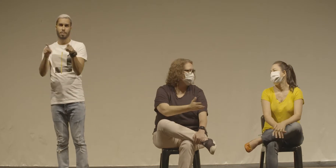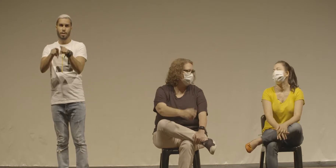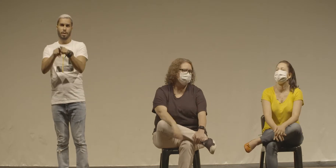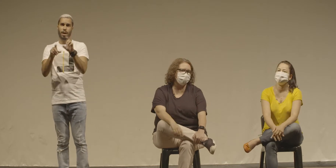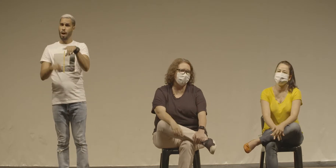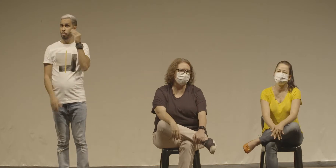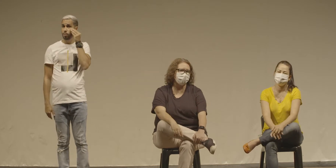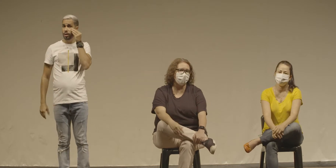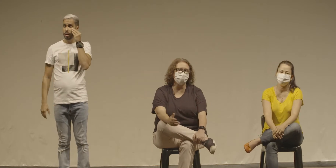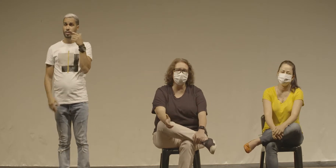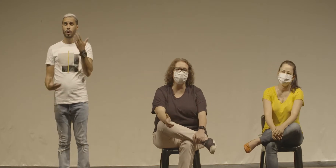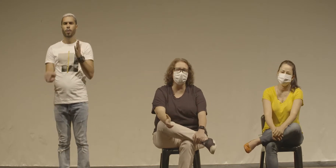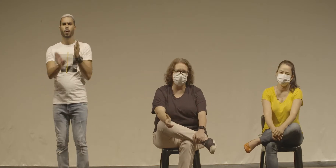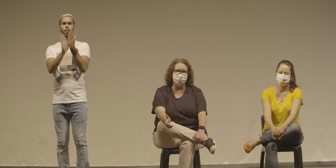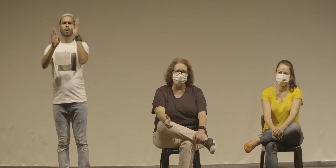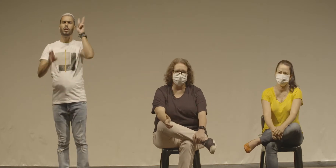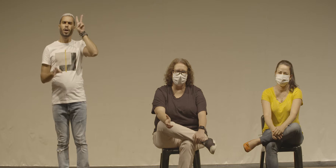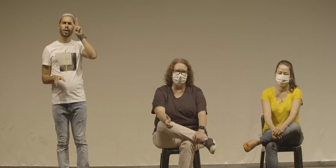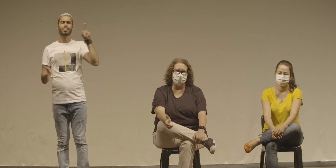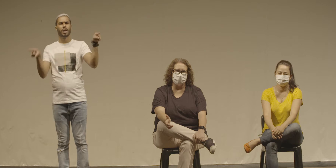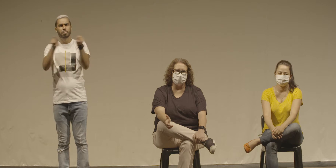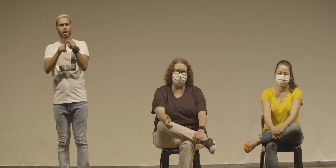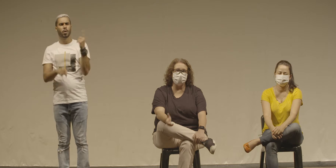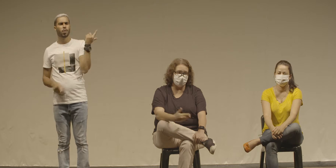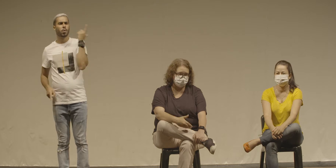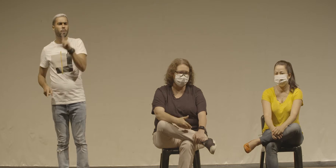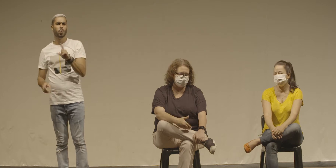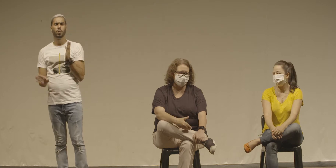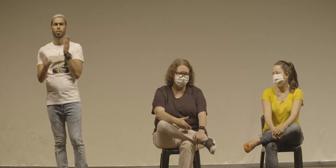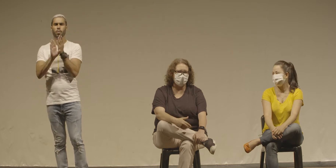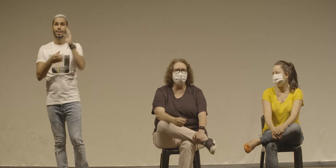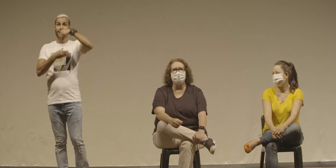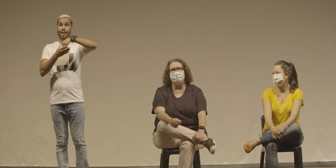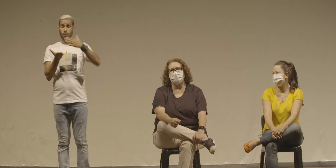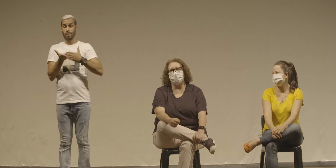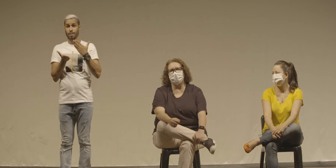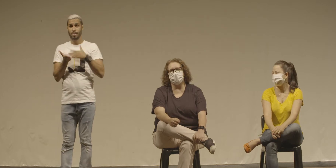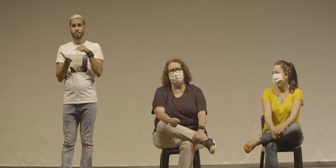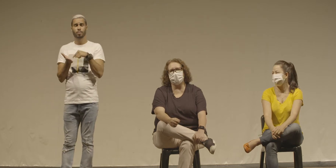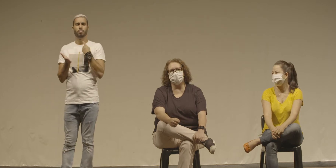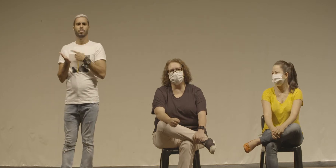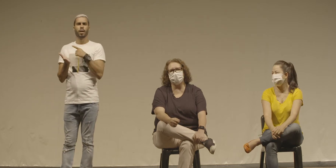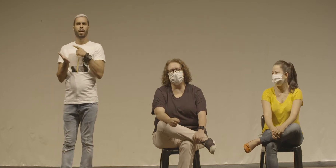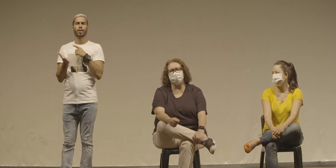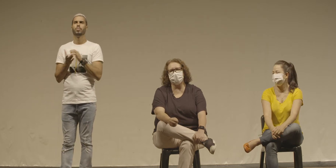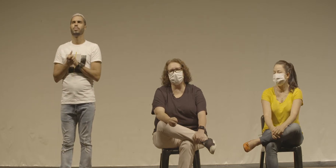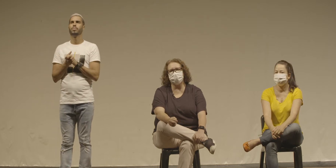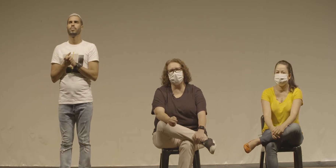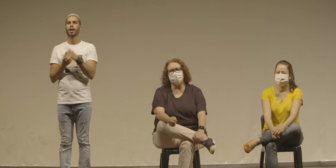nessa descoberta histórica também, a gente descobriu, no livro isso está retratado,